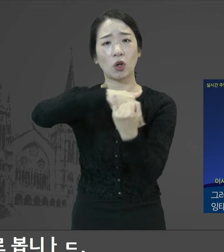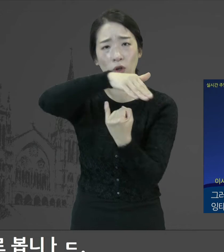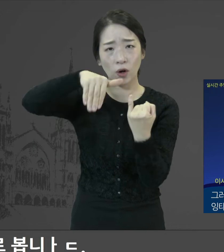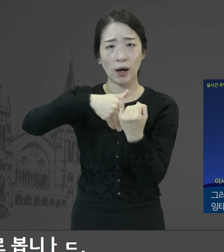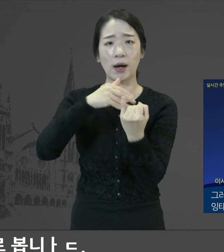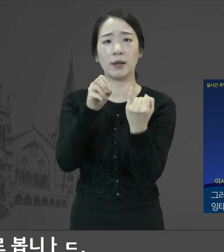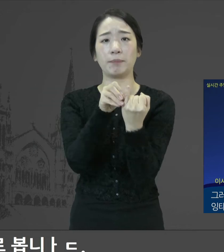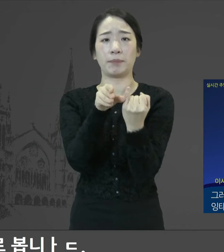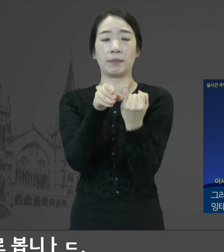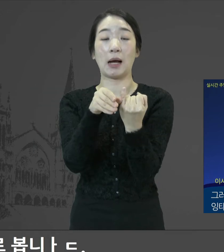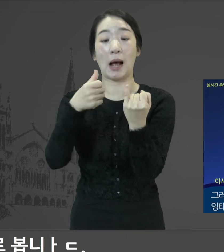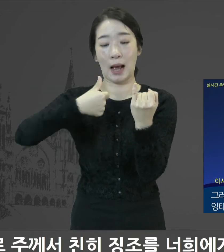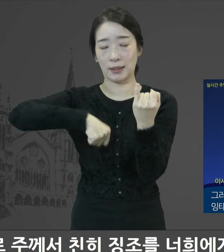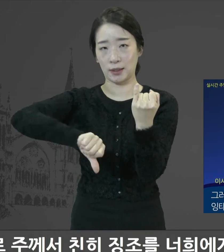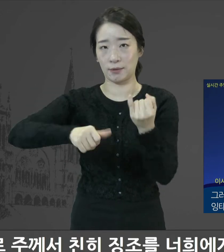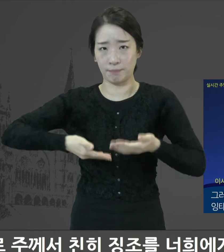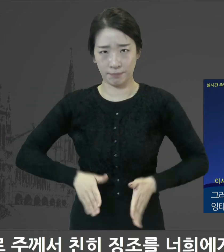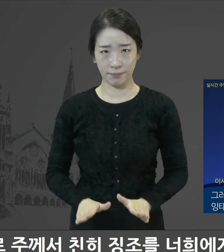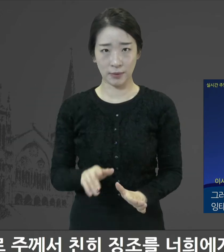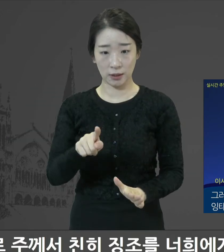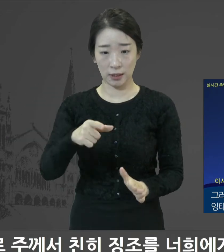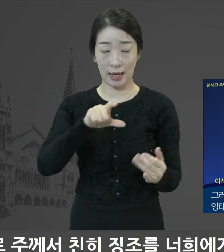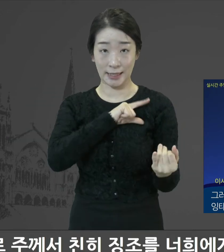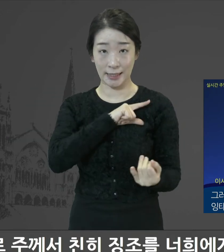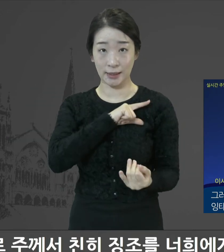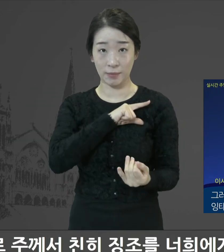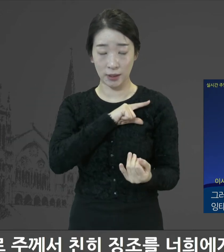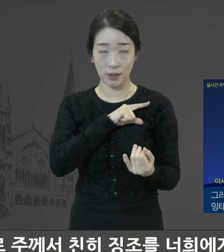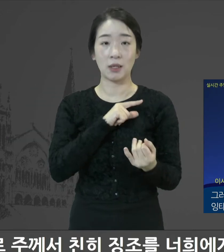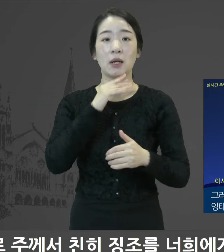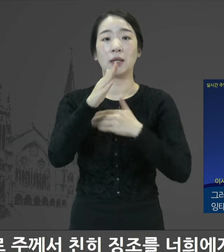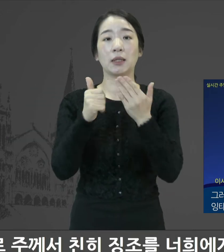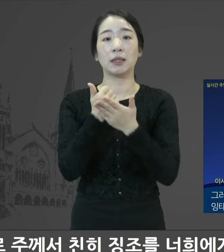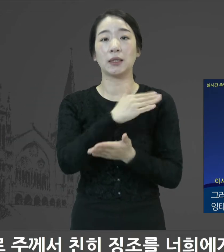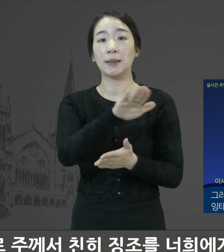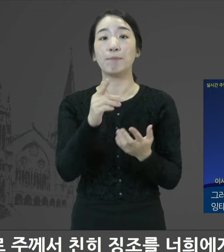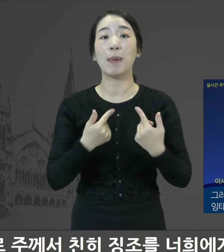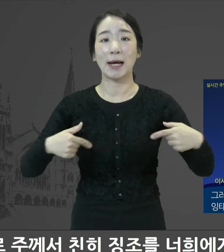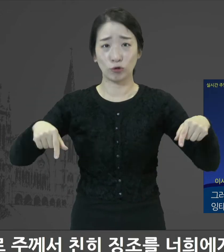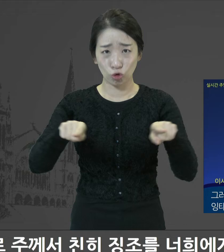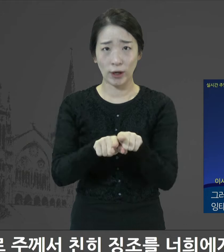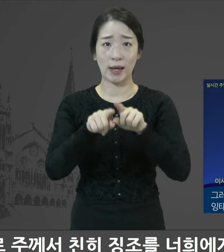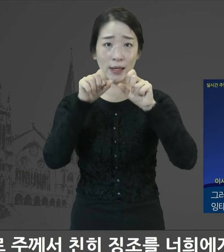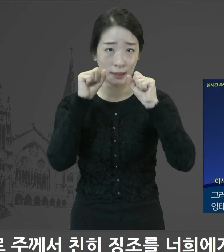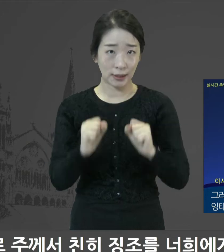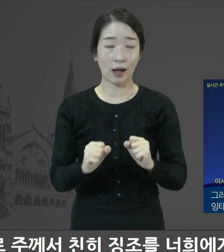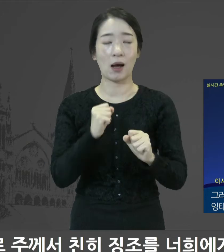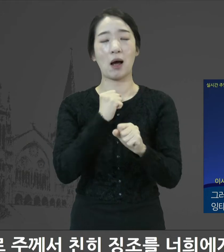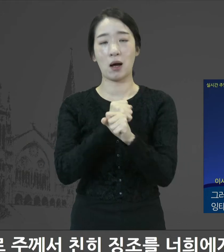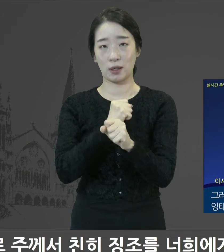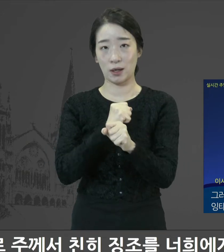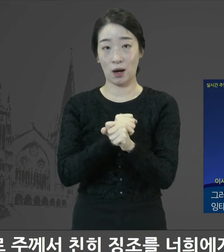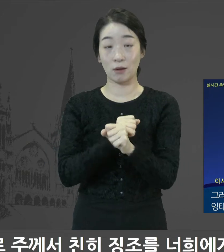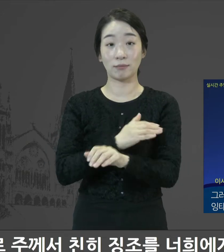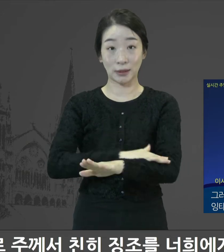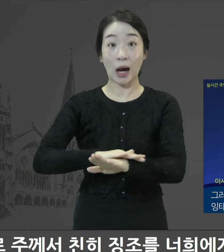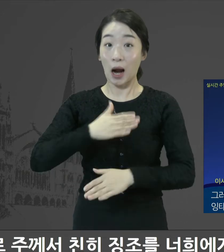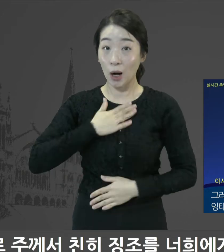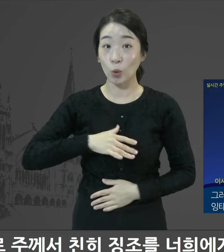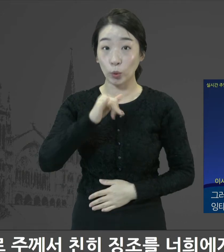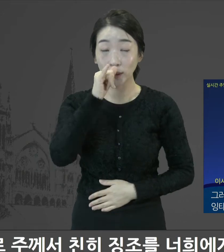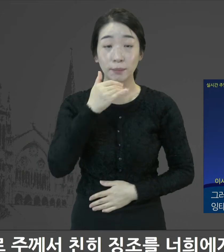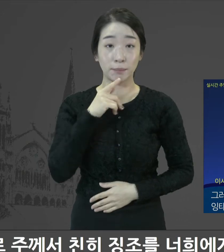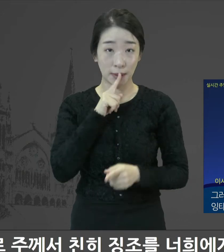잉태하여 아들을 낳을 것이요 그의 이름을 임마누엘이라 하리라. 잘 알려진 말씀이죠. 여러분,